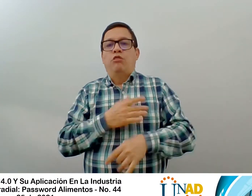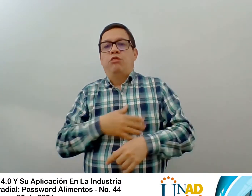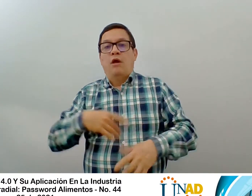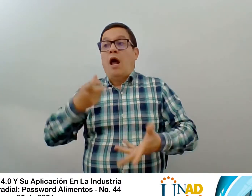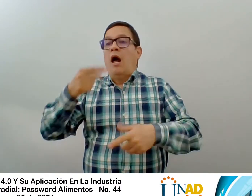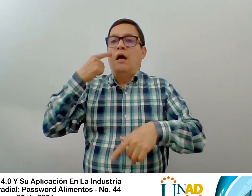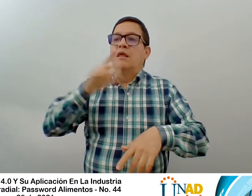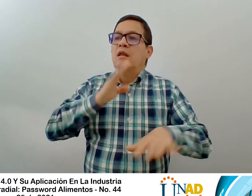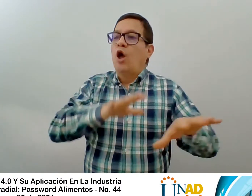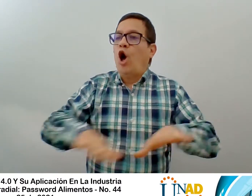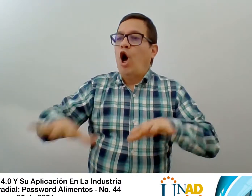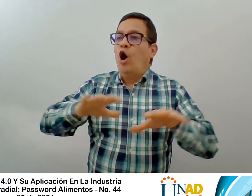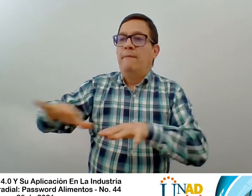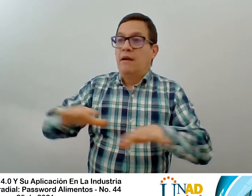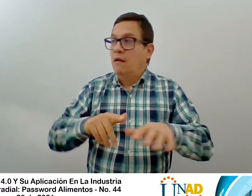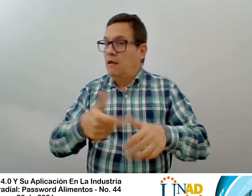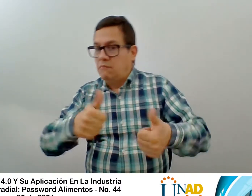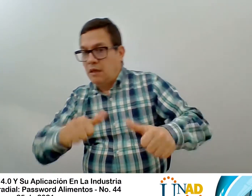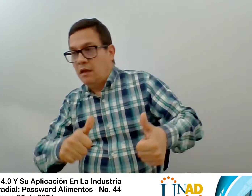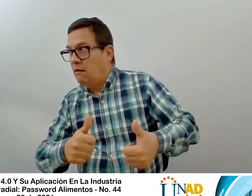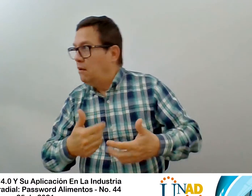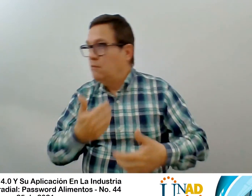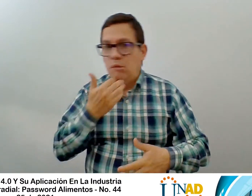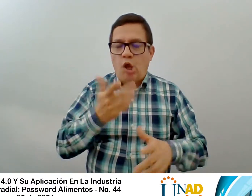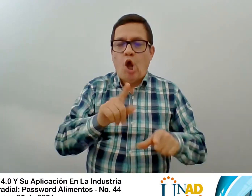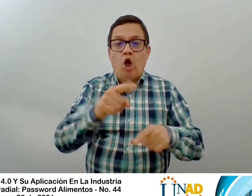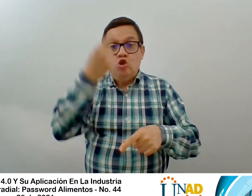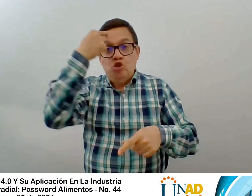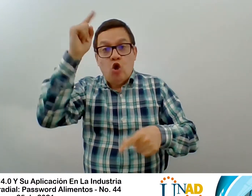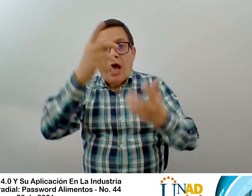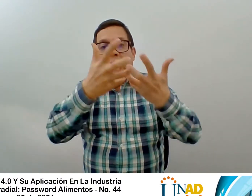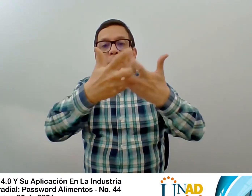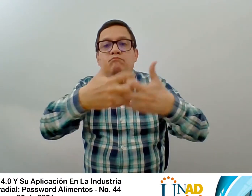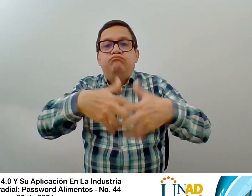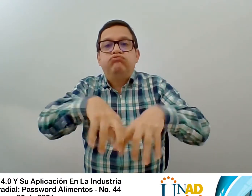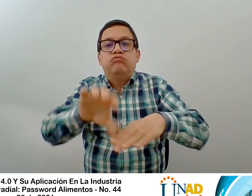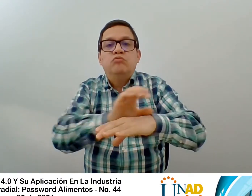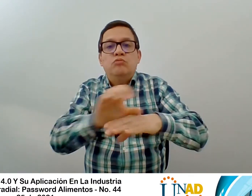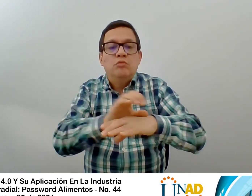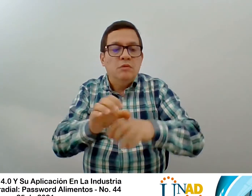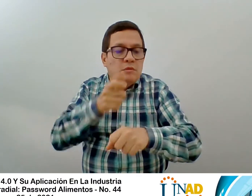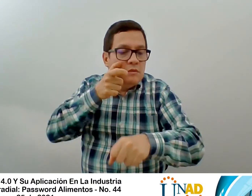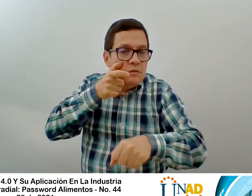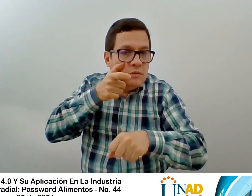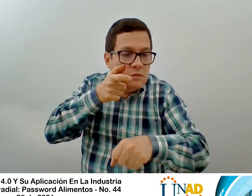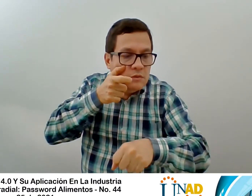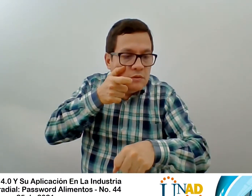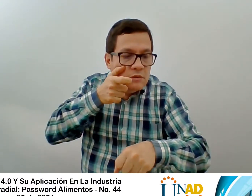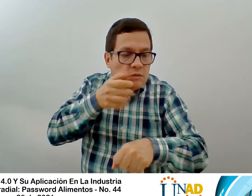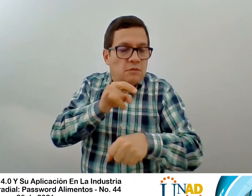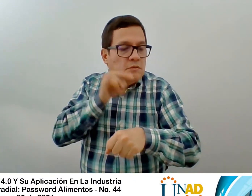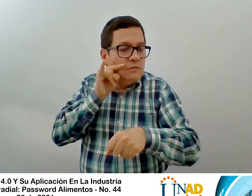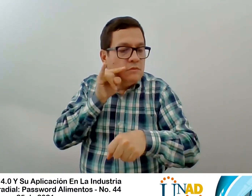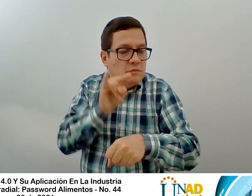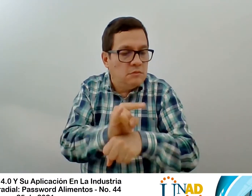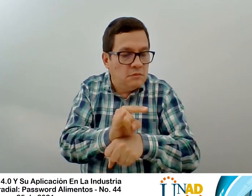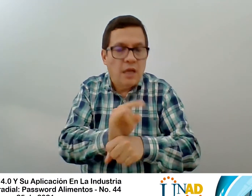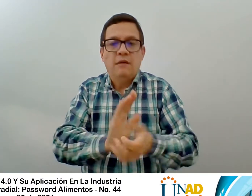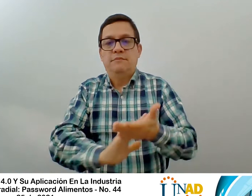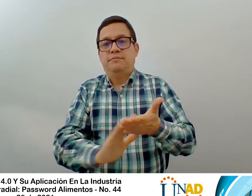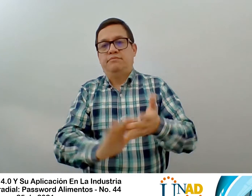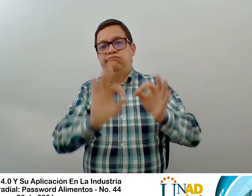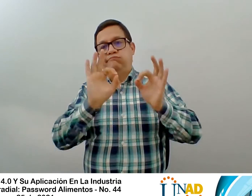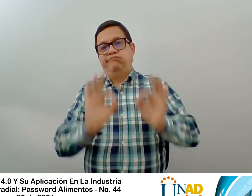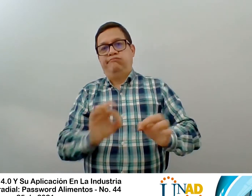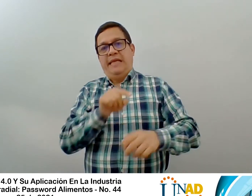acudir al operario, y esto pues tendría mayor tiempo en el que la planta podría estar parada mientras se soluciona un daño. Entonces,